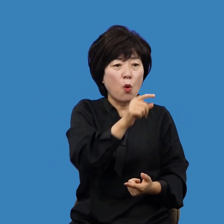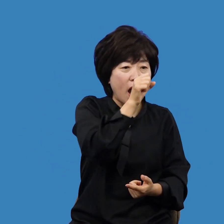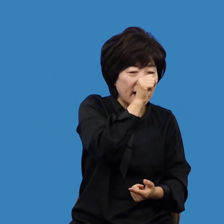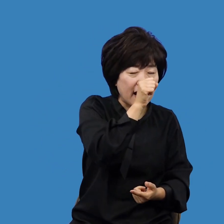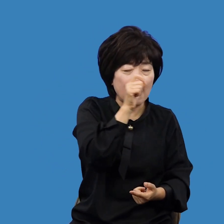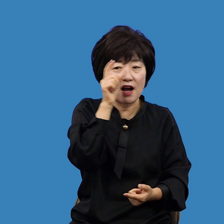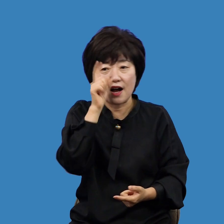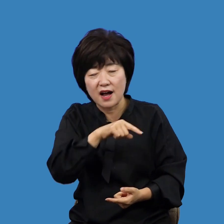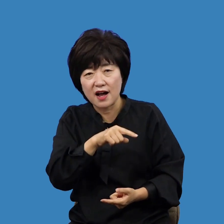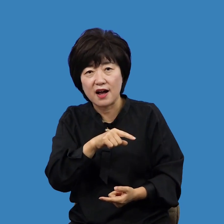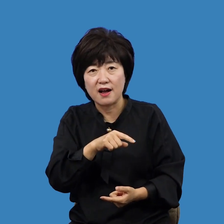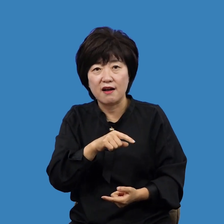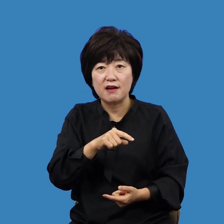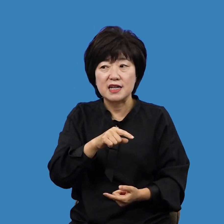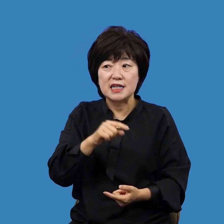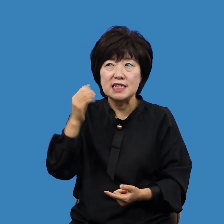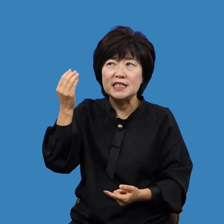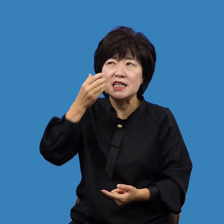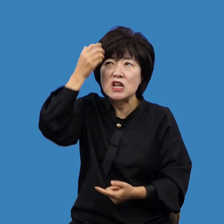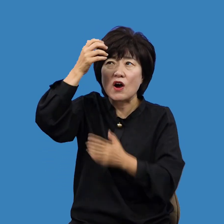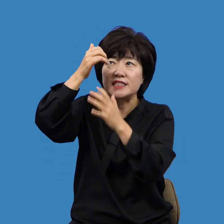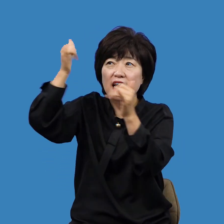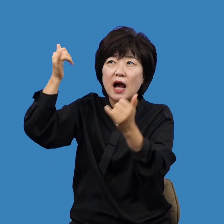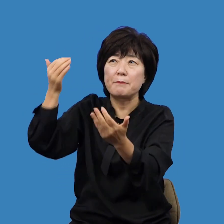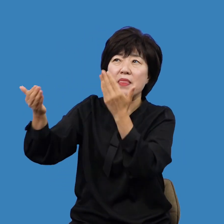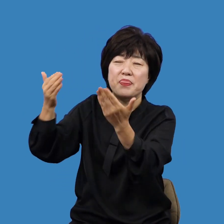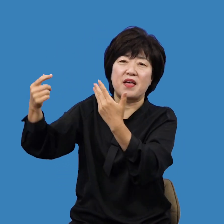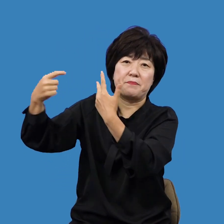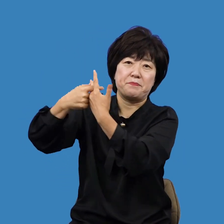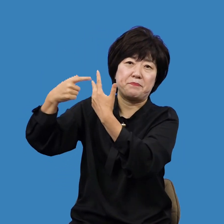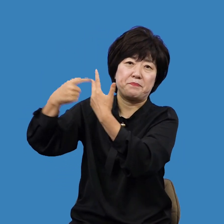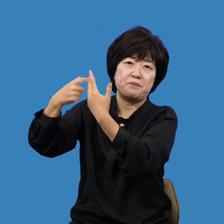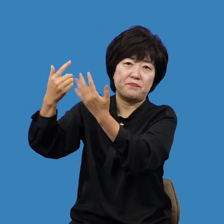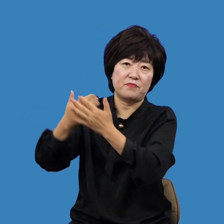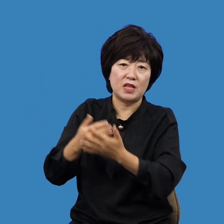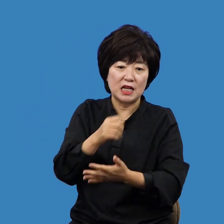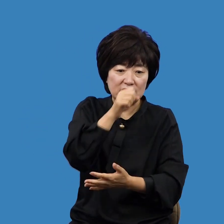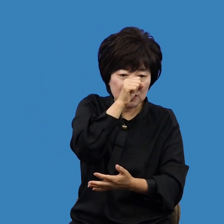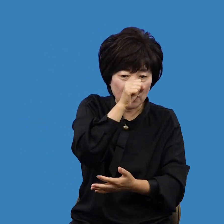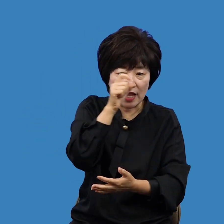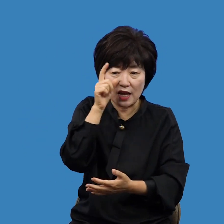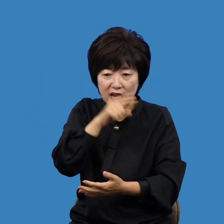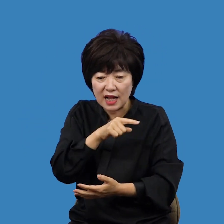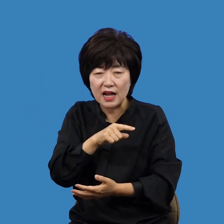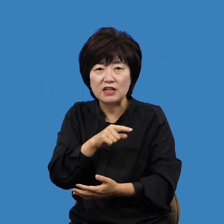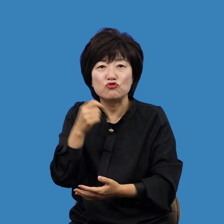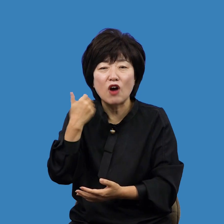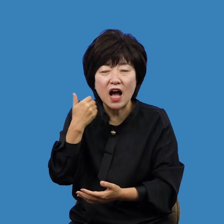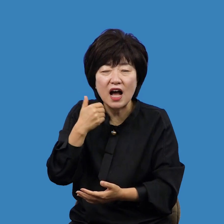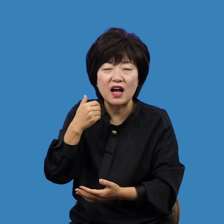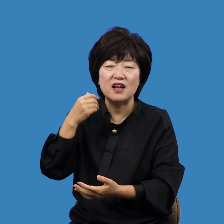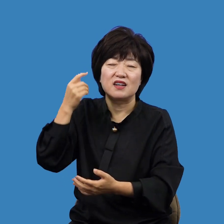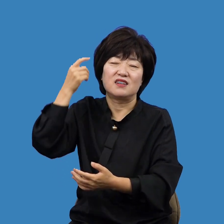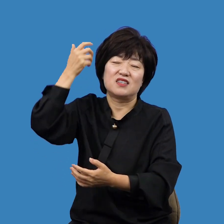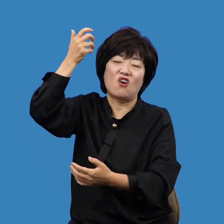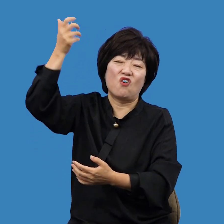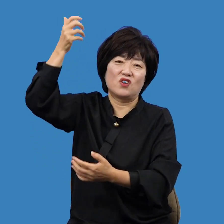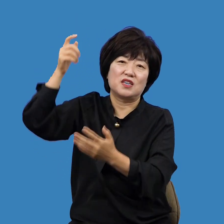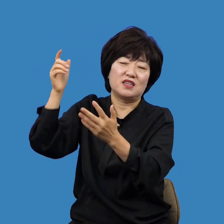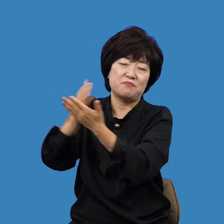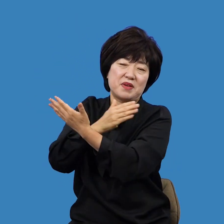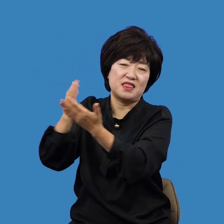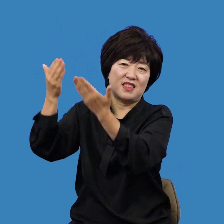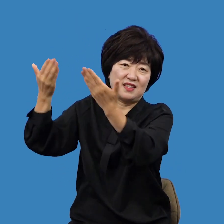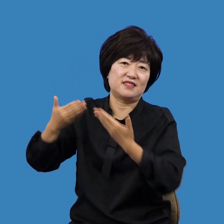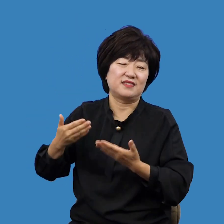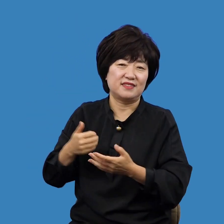것인가 신령한 자가 판단한다는 거예요. 무엇이 선한 것이고 무엇이 악한 것인가 신령한 자가 판단한다는 거예요. 무엇이 해야 될 일이고 무엇이 하지